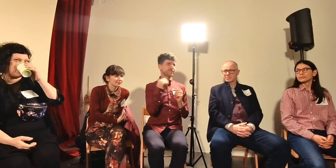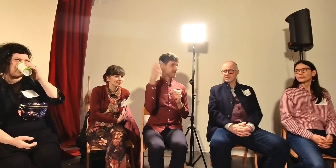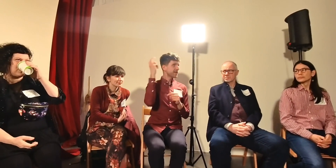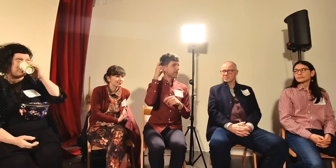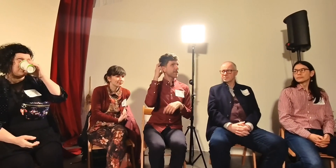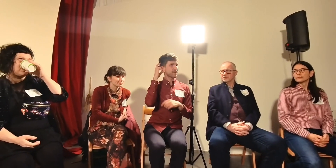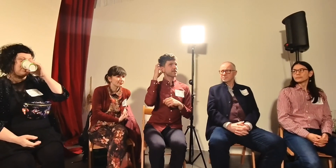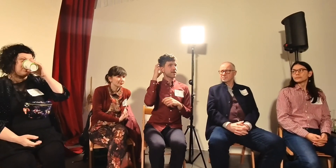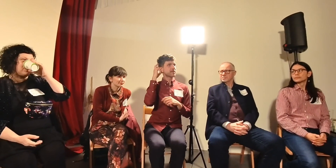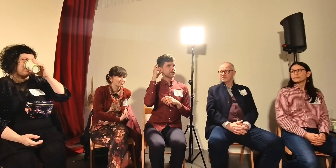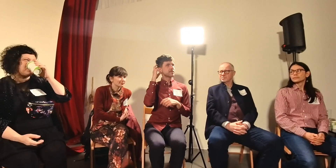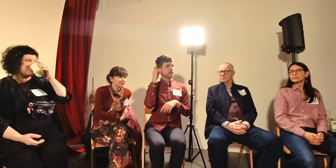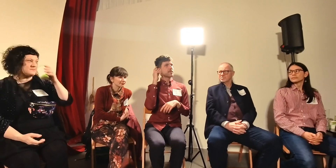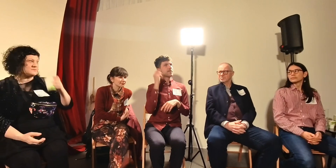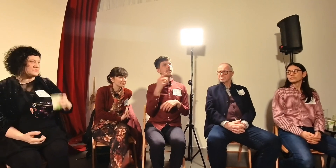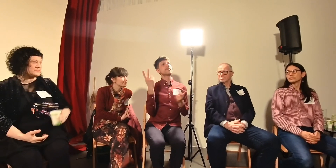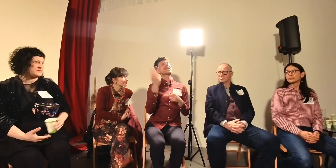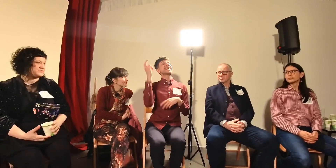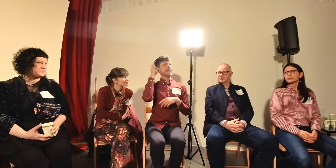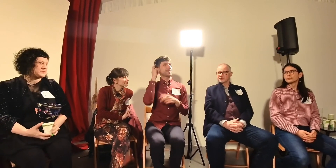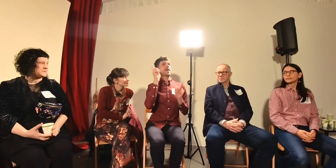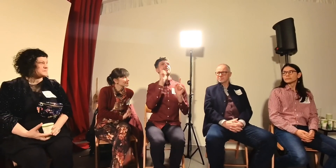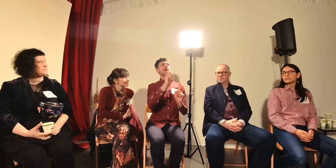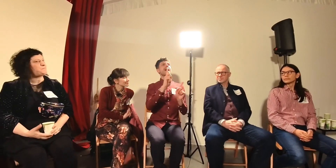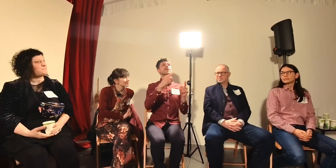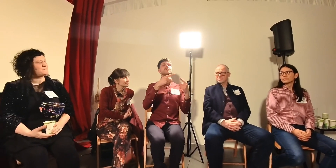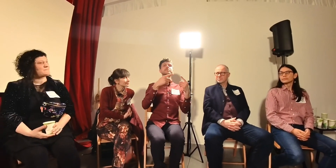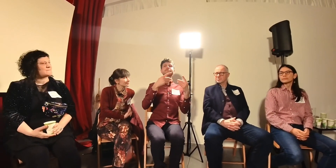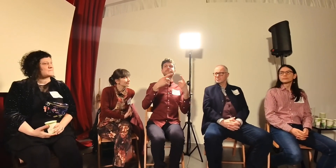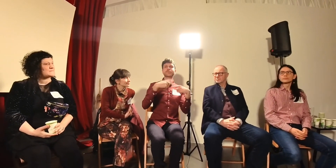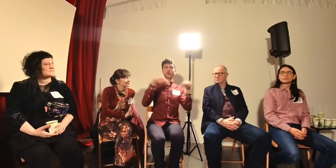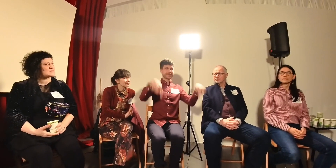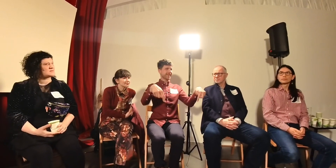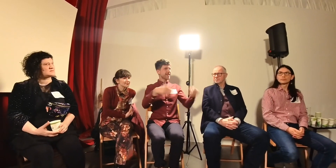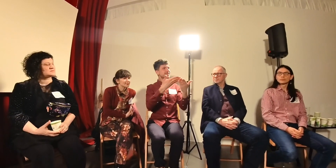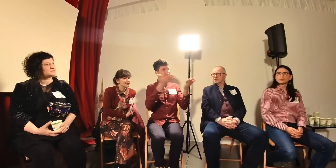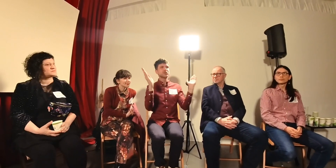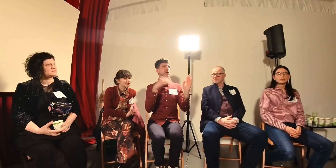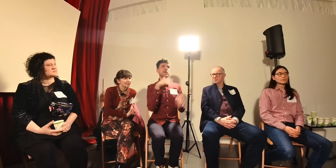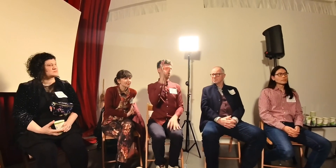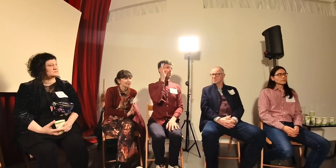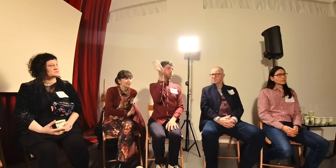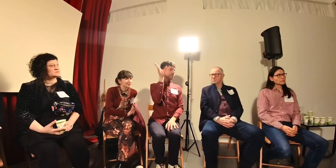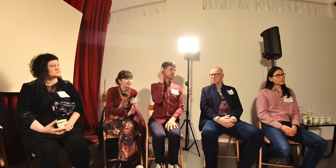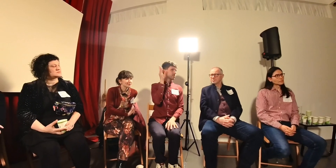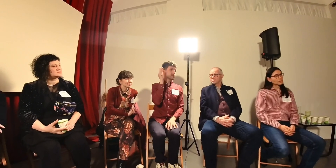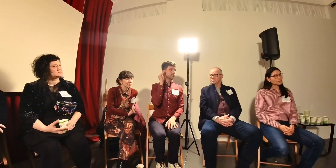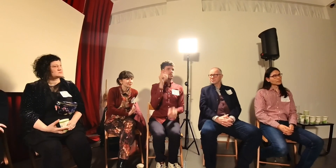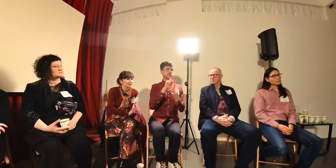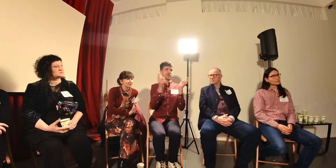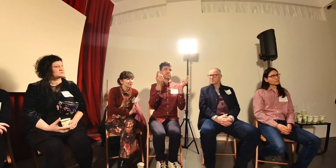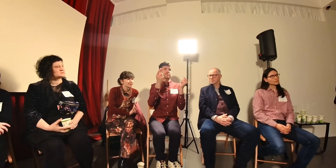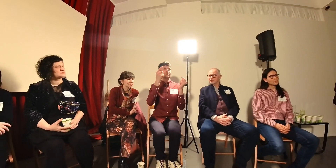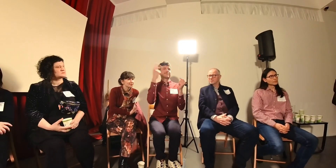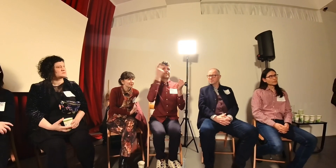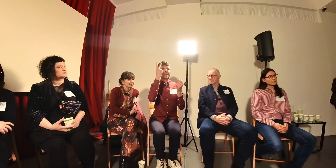jsme mluvili, protože já mám kochleární implantát, takže v komunikaci jednoho na jednoho